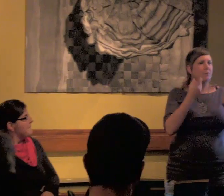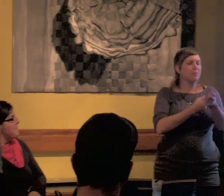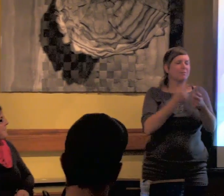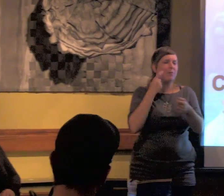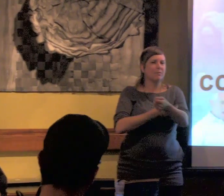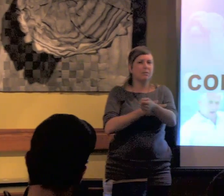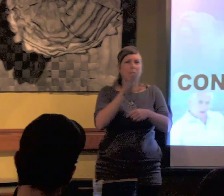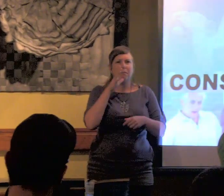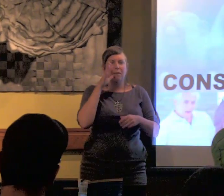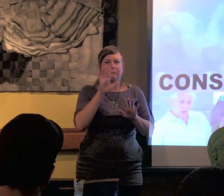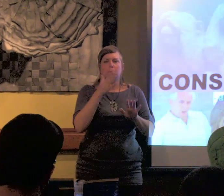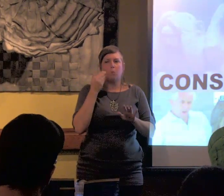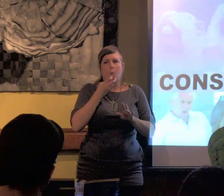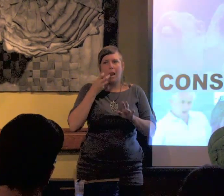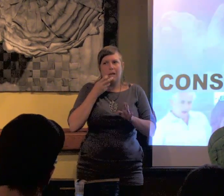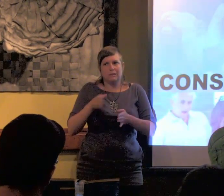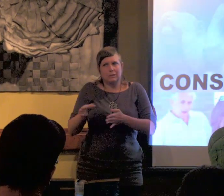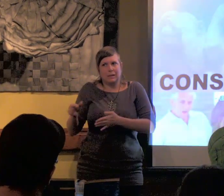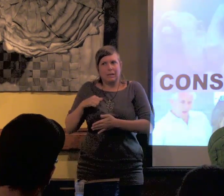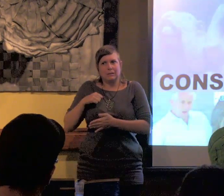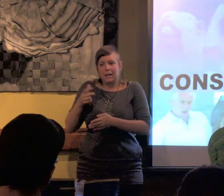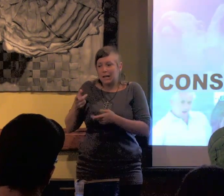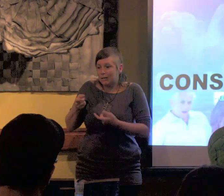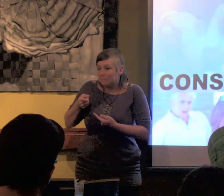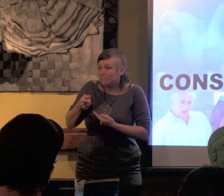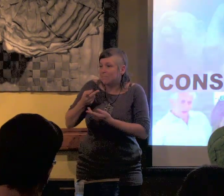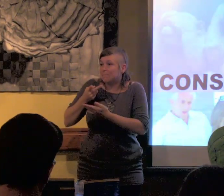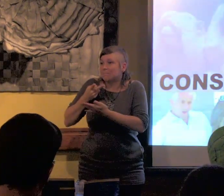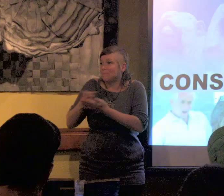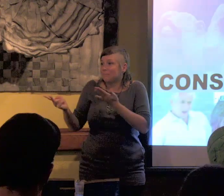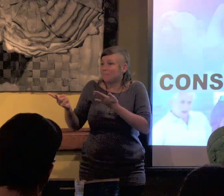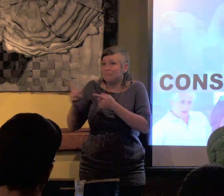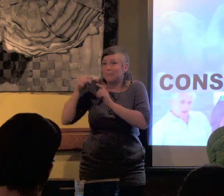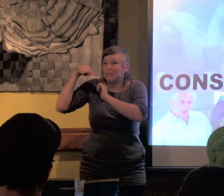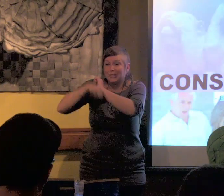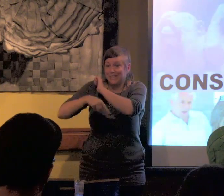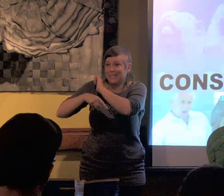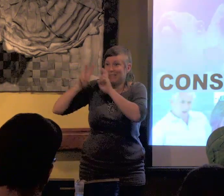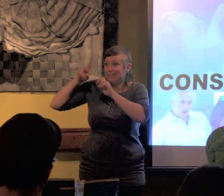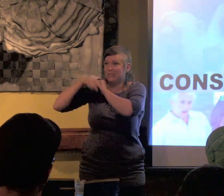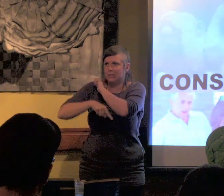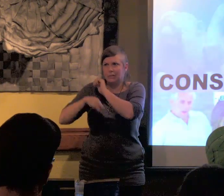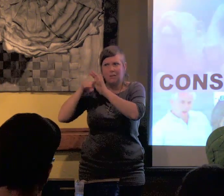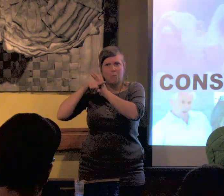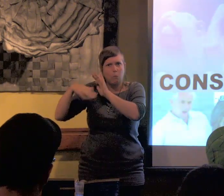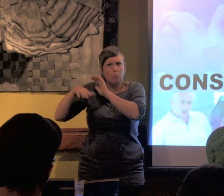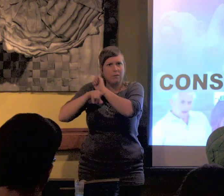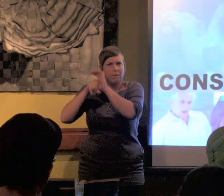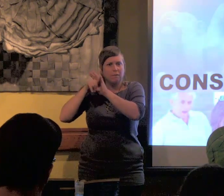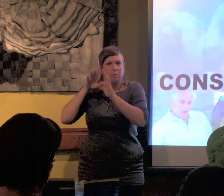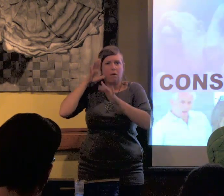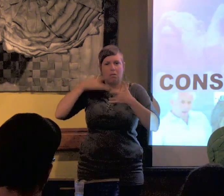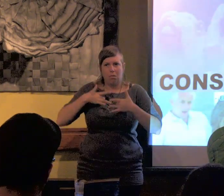un peu handicapés au niveau des relations sociales. Donc, souvent, les parents vont dire, ben, je voudrais que mon enfant soit comme moi, donc on va essayer le mode